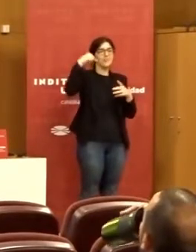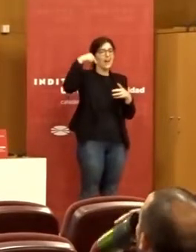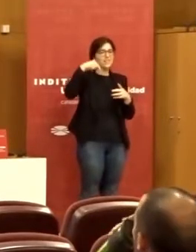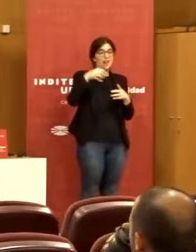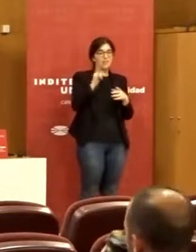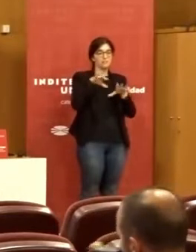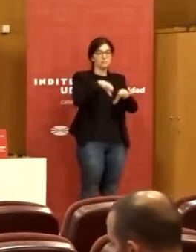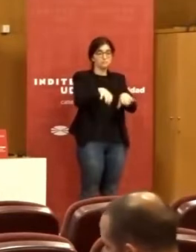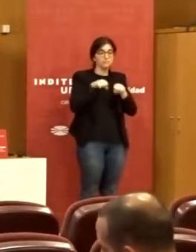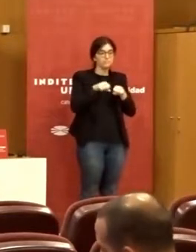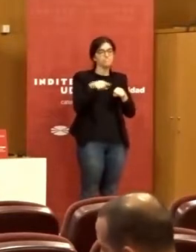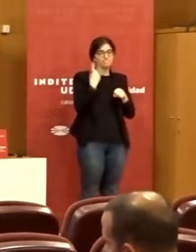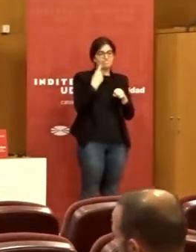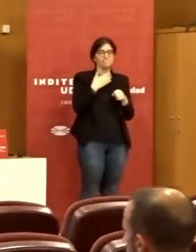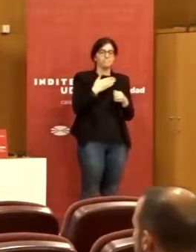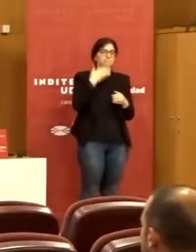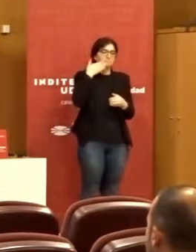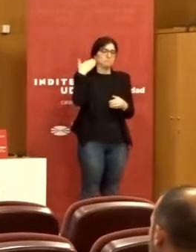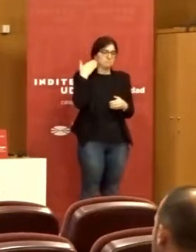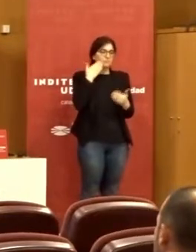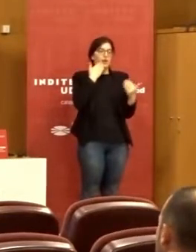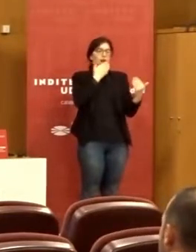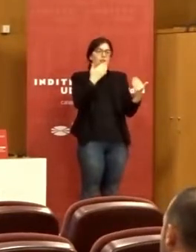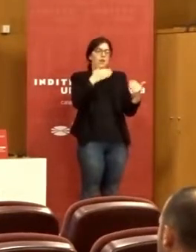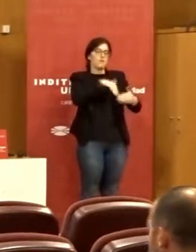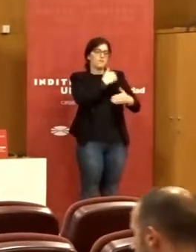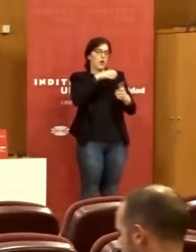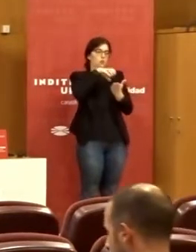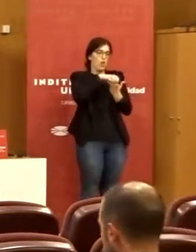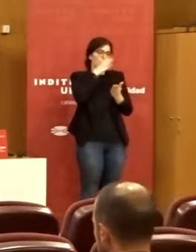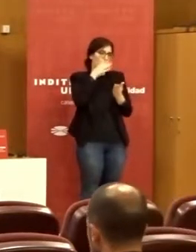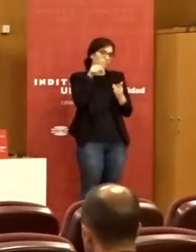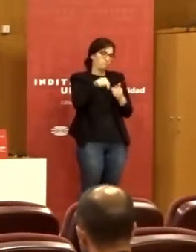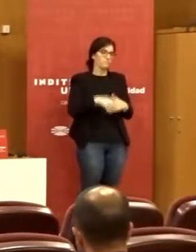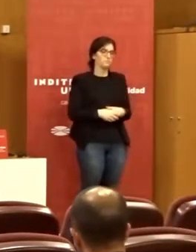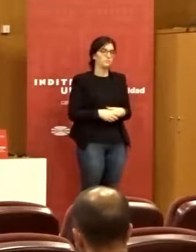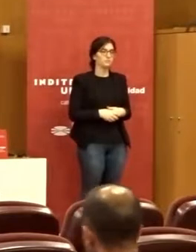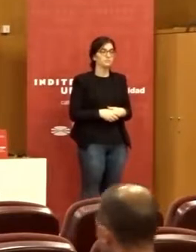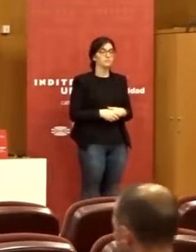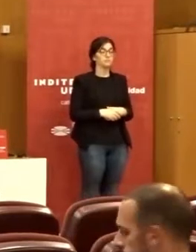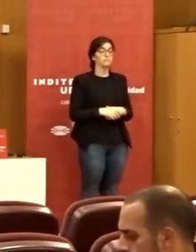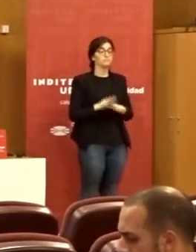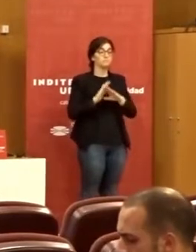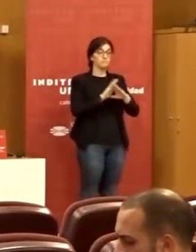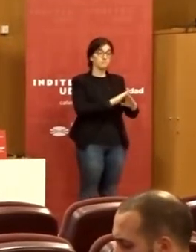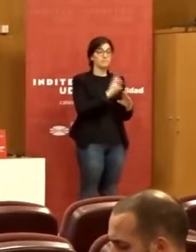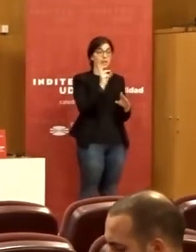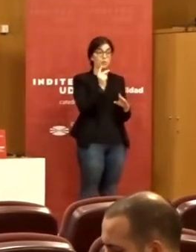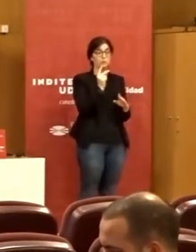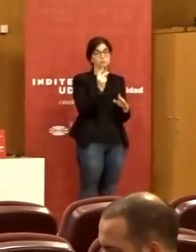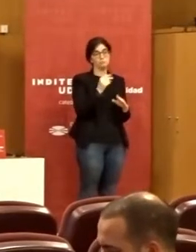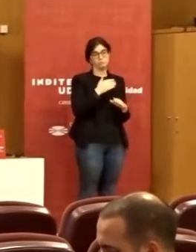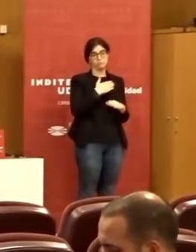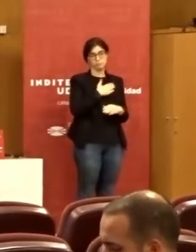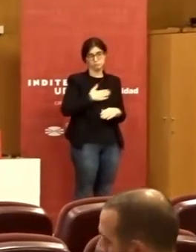estamos pues, francamente agradecidos a la facultad por ese hecho. Lo segundo es disculpar